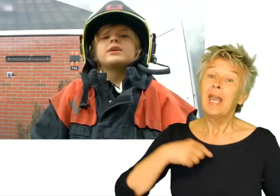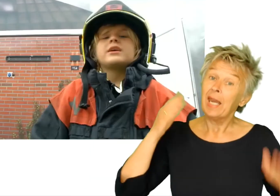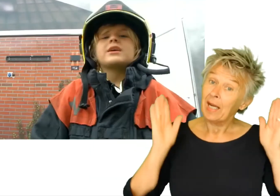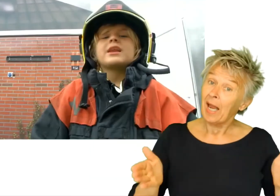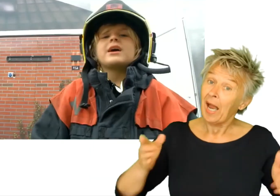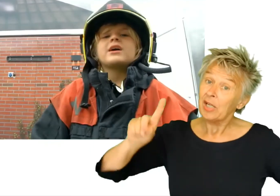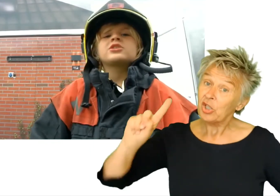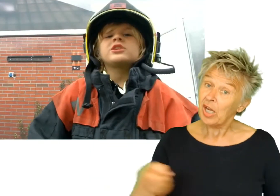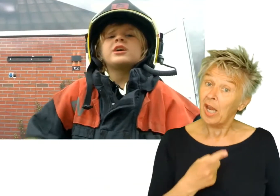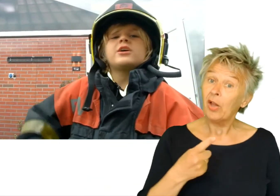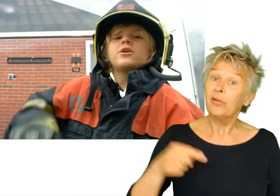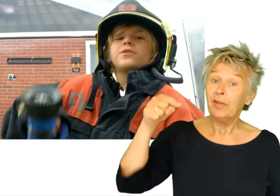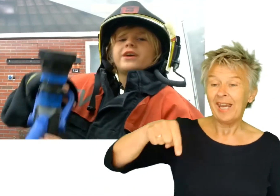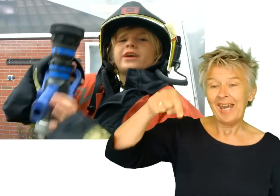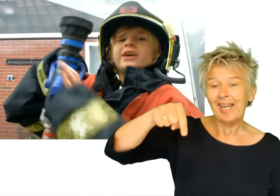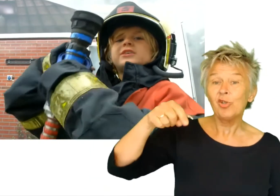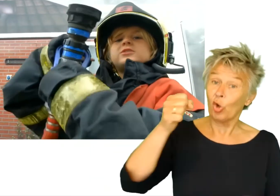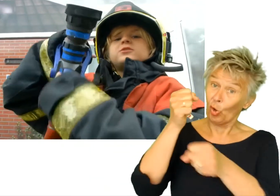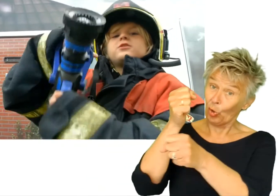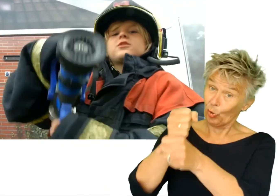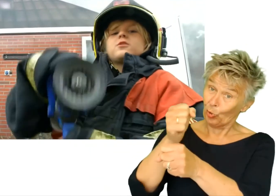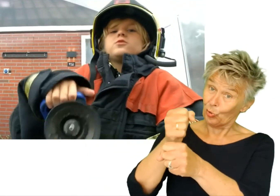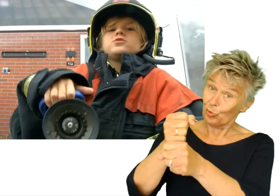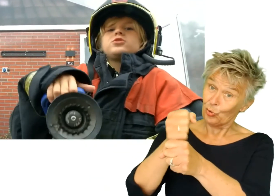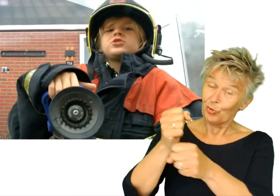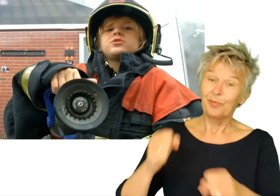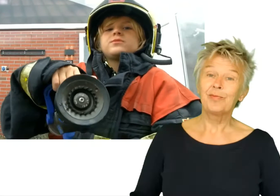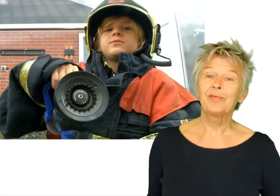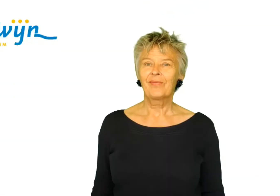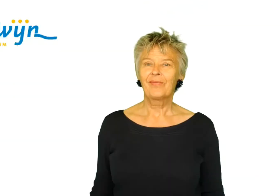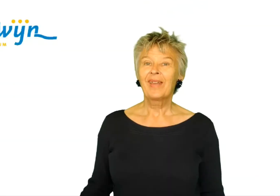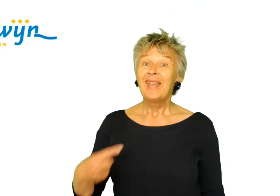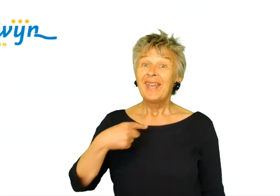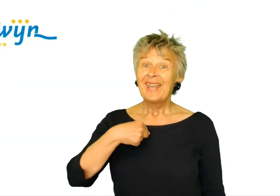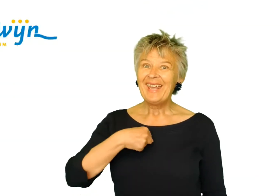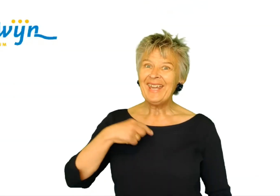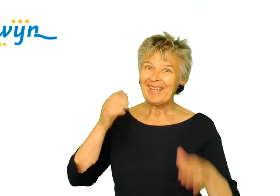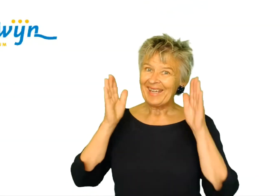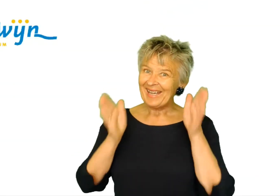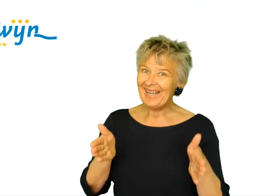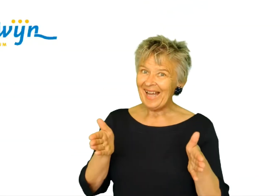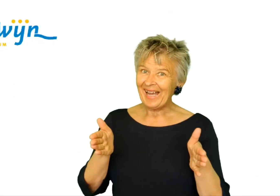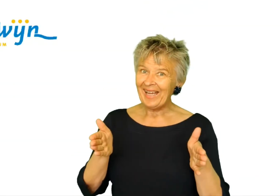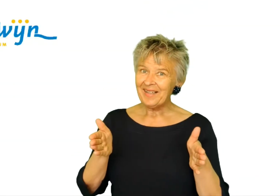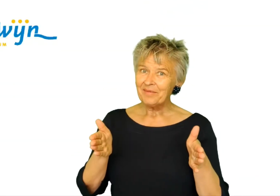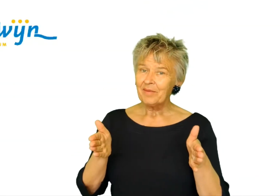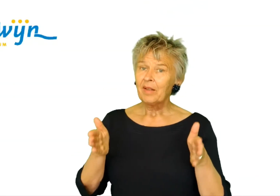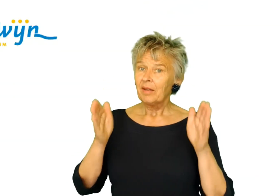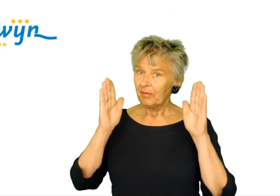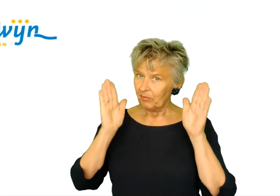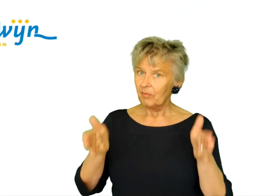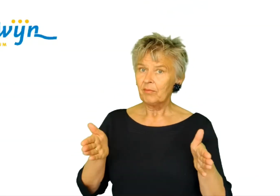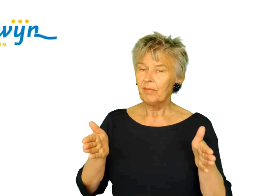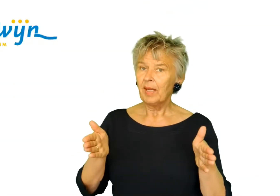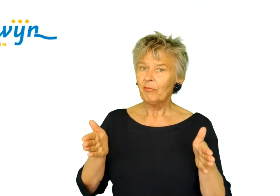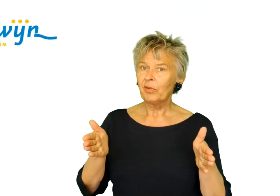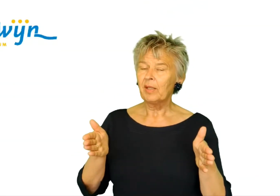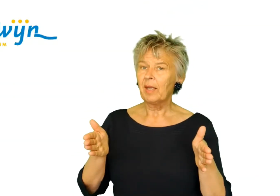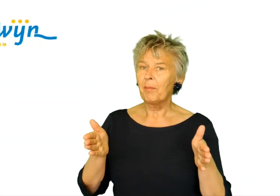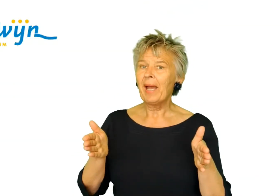Ik klaar snel deze klus. Ik klaar. Van ik maak